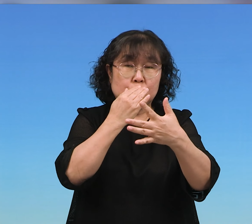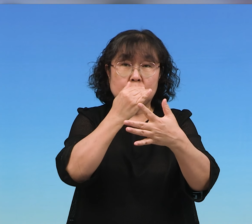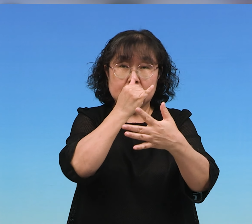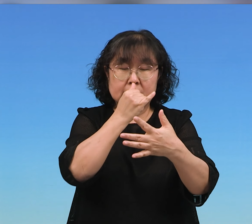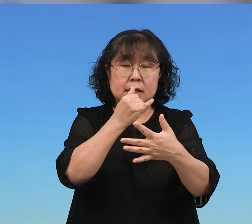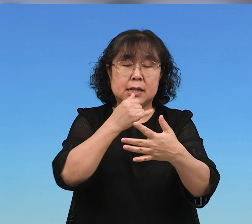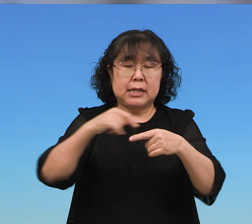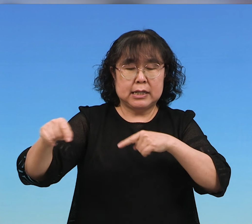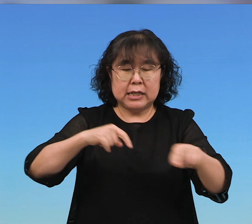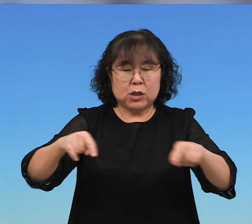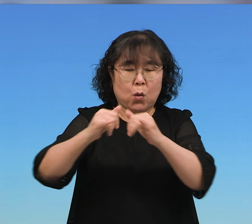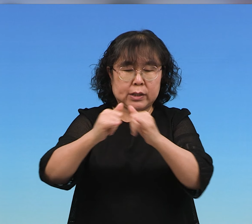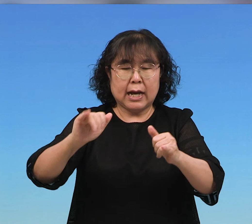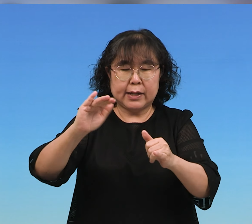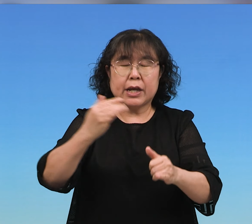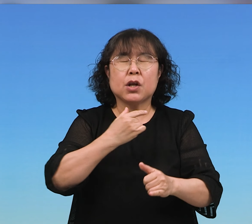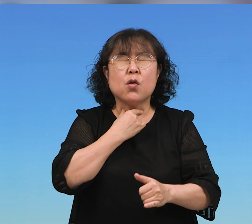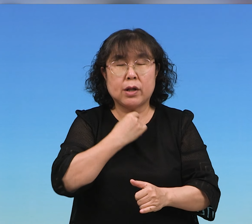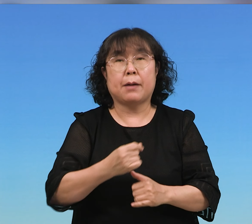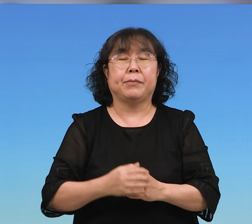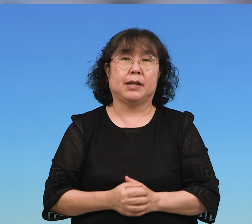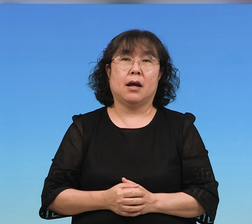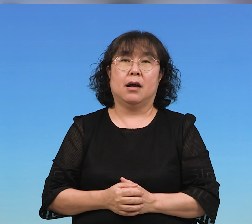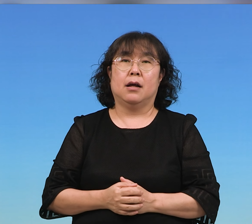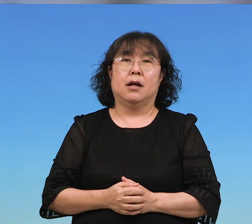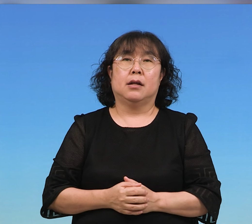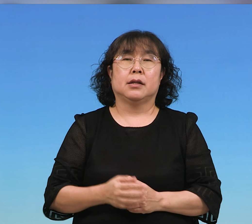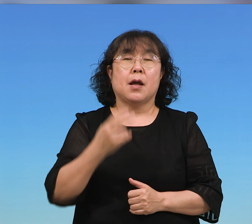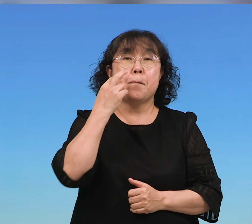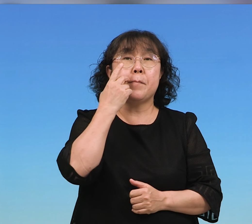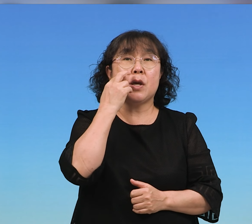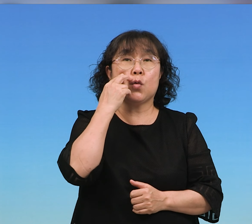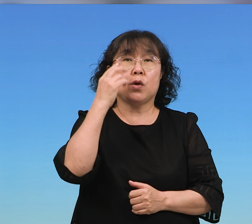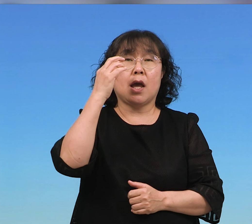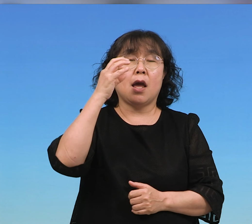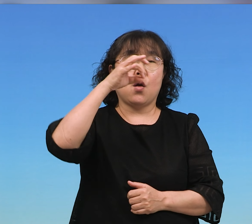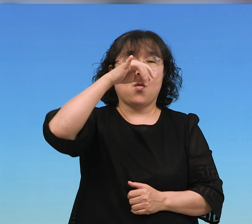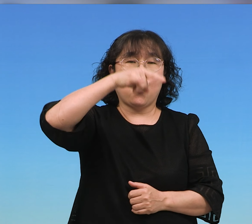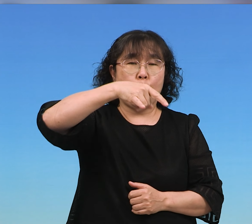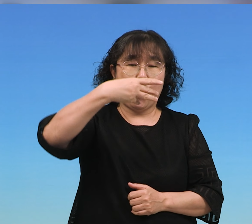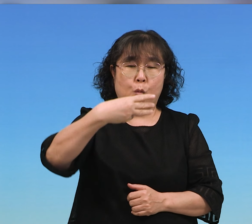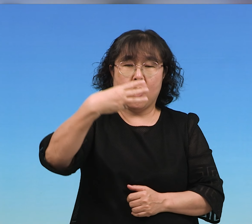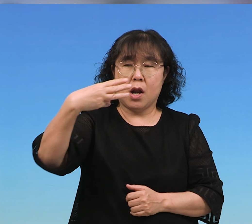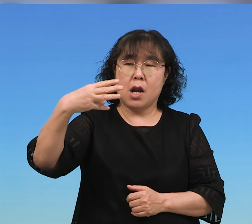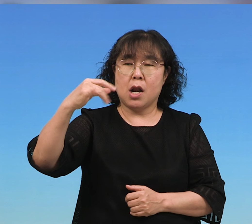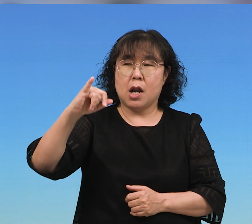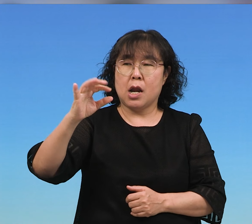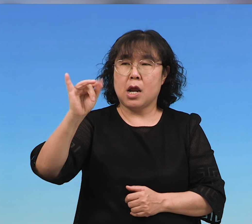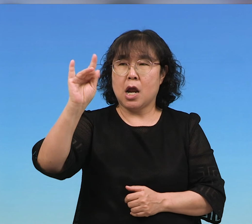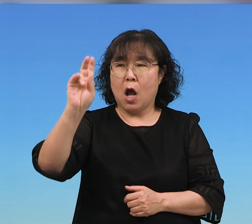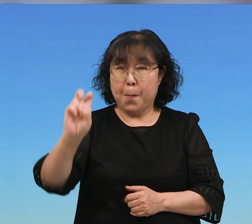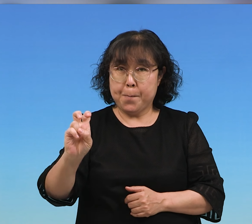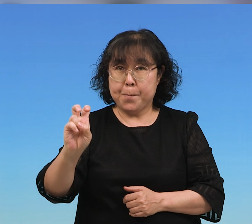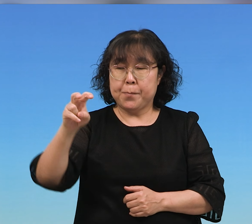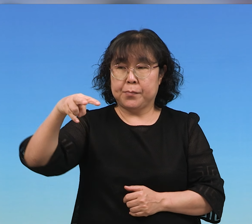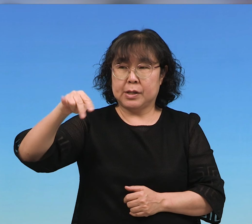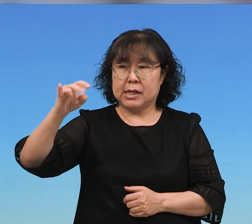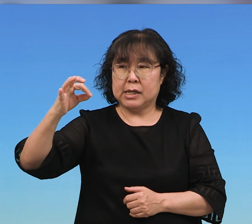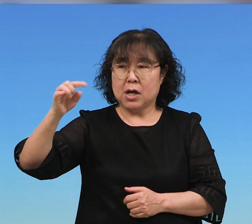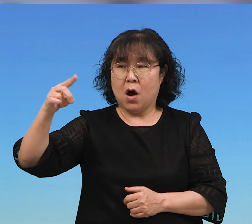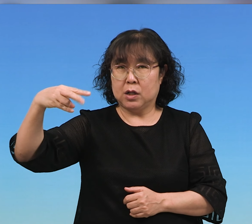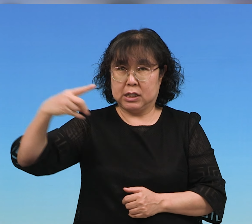이렇게 안목을 구하다 보니까 그 미국의 윌리엄 시어드라는 인물, 이분을 제가 참 굉장히 주목을